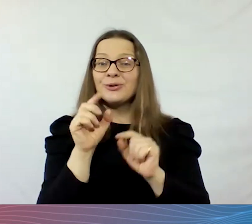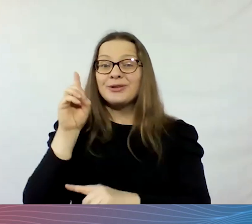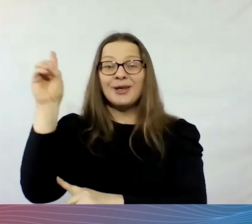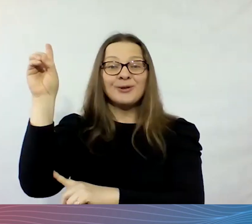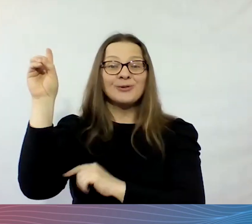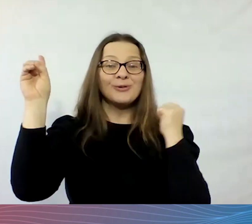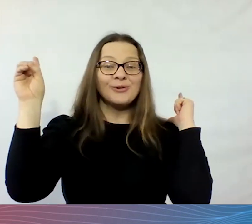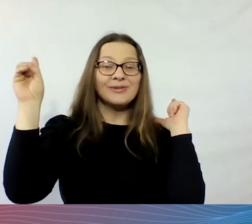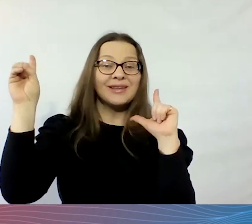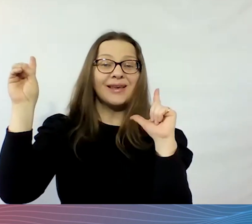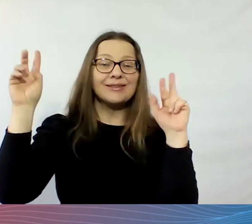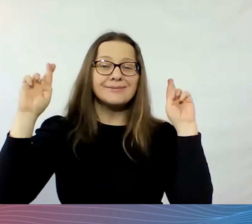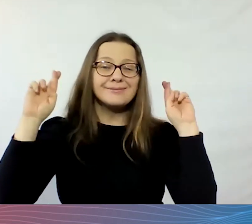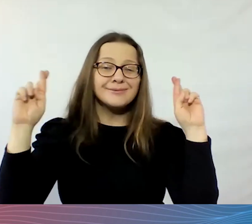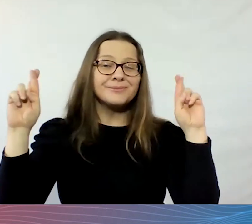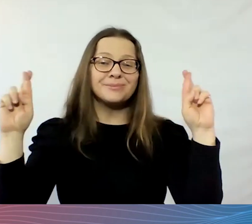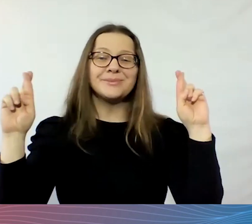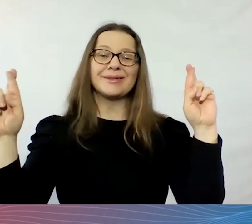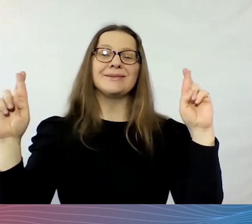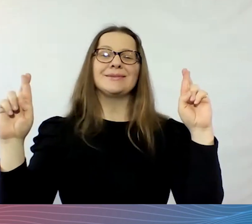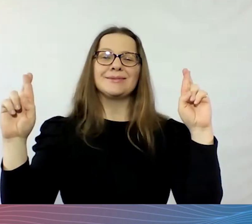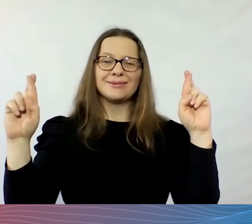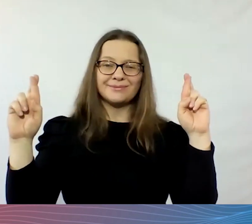Espírito, esperança.